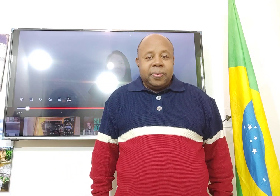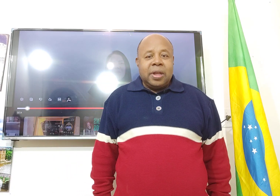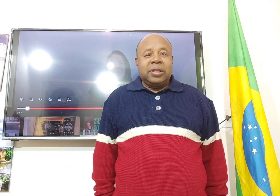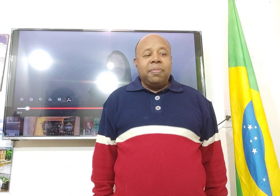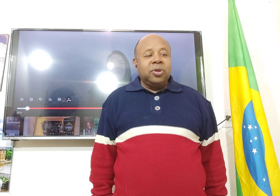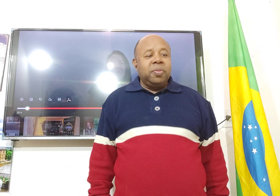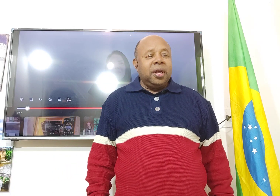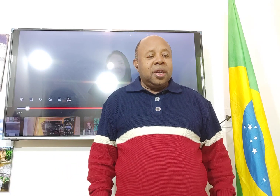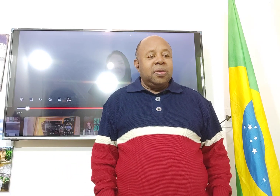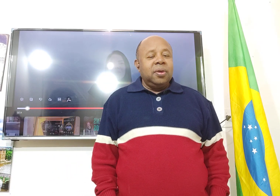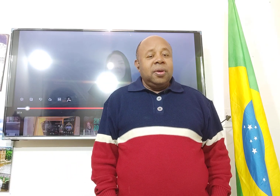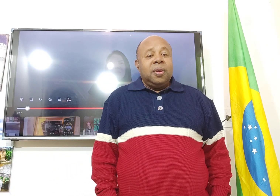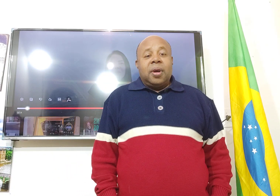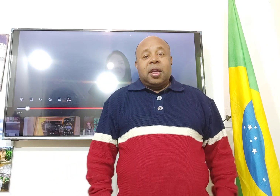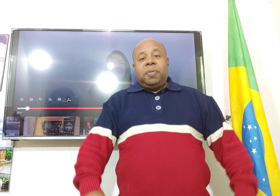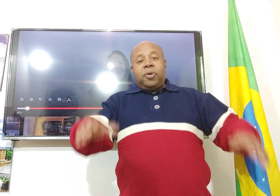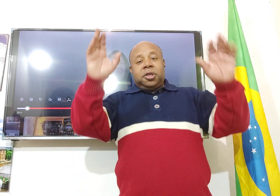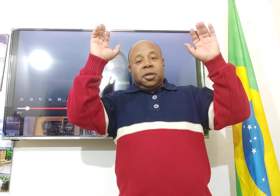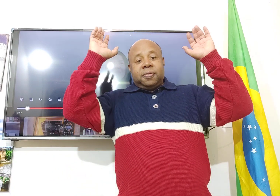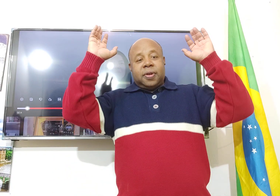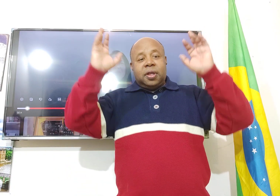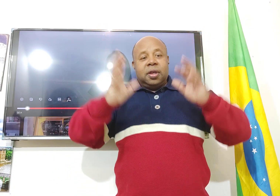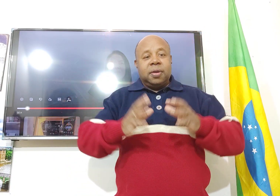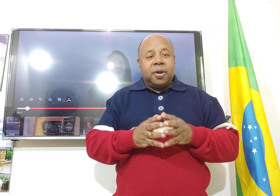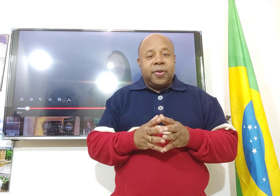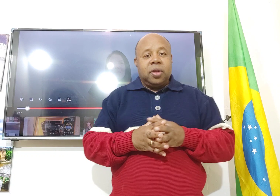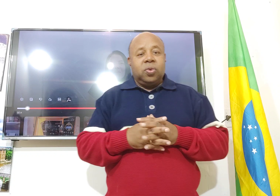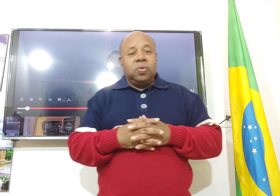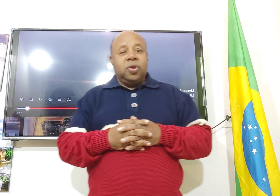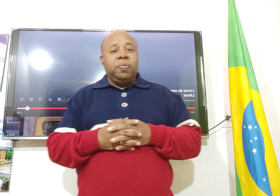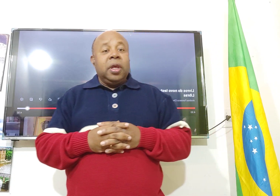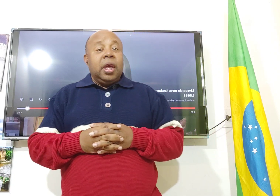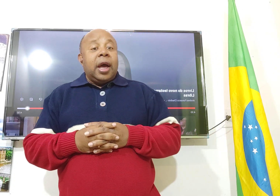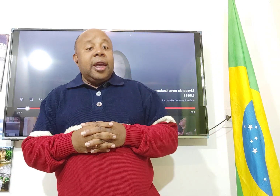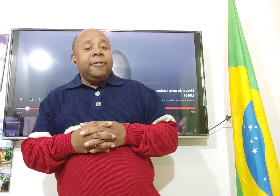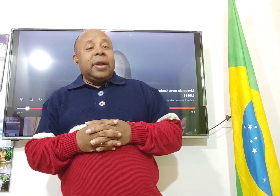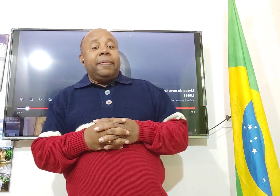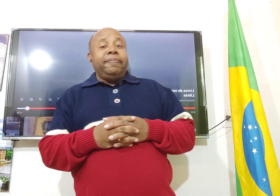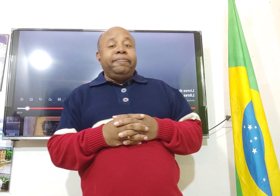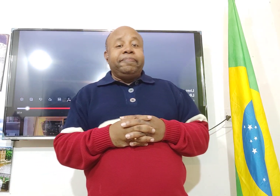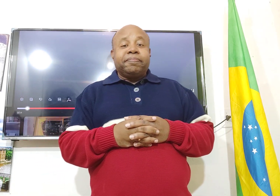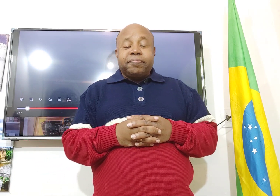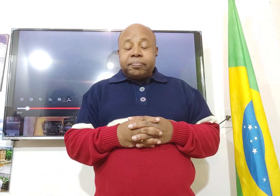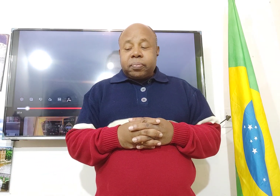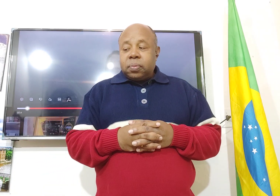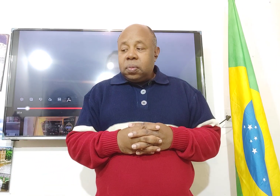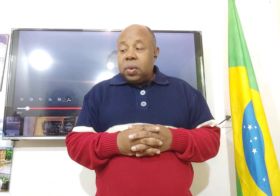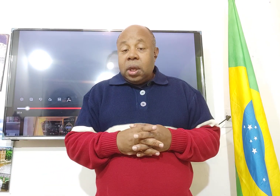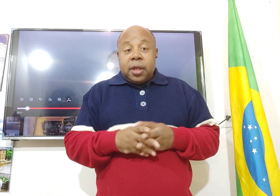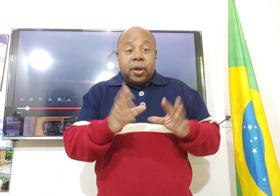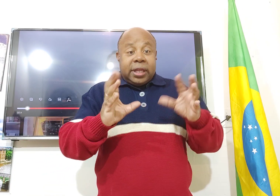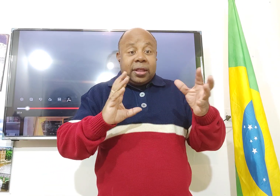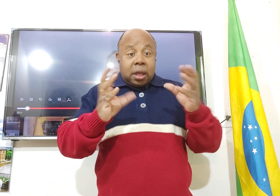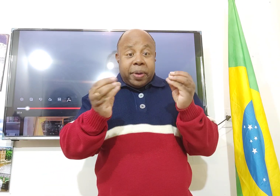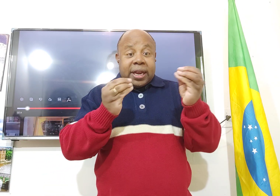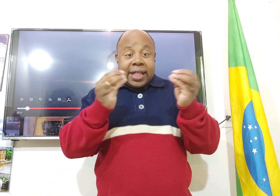Não, tá bom, tô brincando. Aqui pode fazer tudo, viu? Aí, vamos lá. Vocês estão entendendo? Vocês estão pegando a